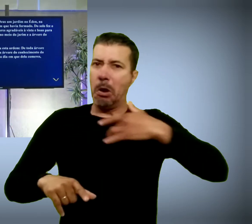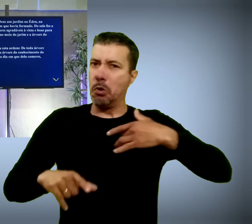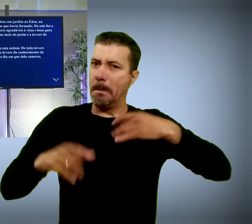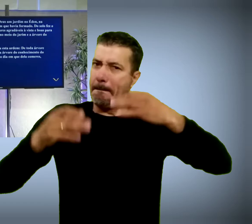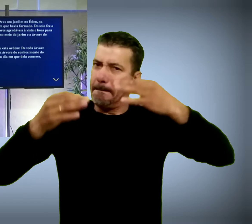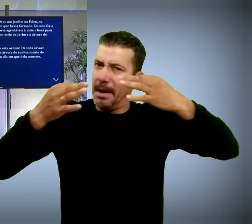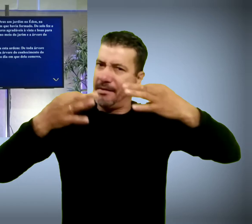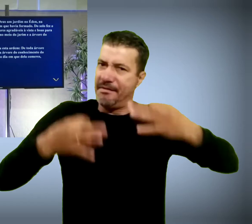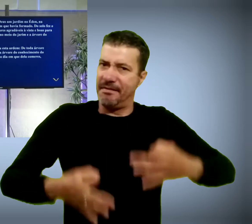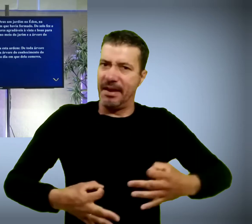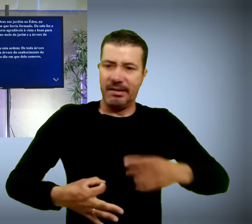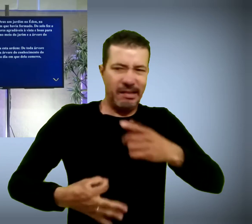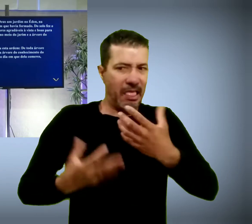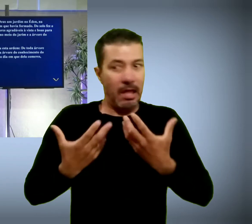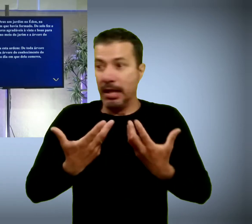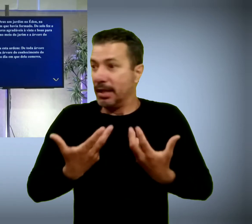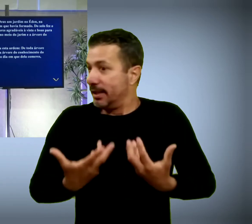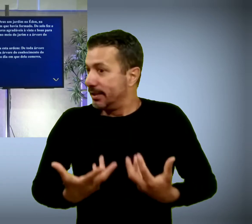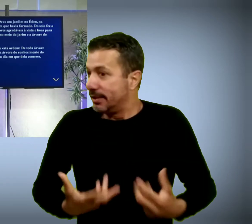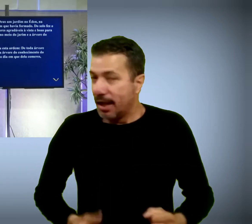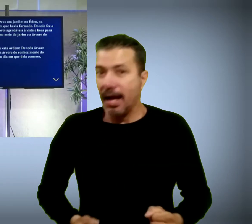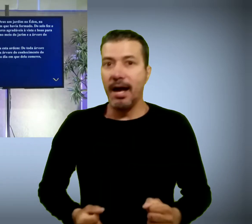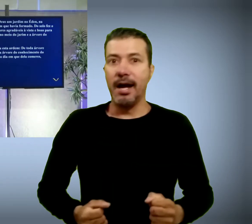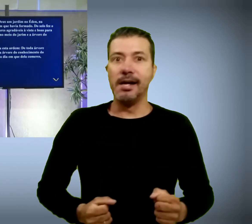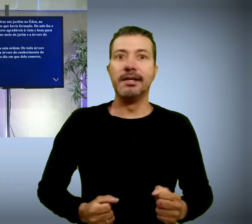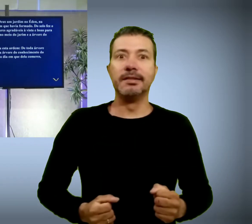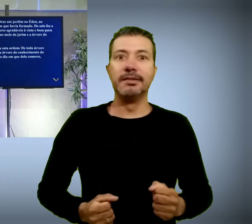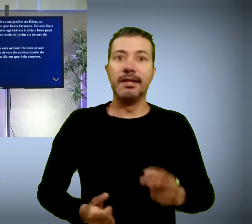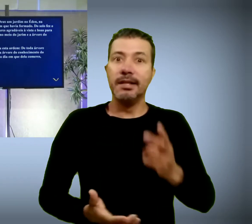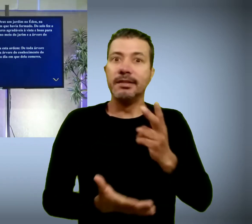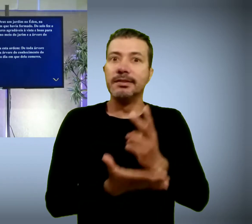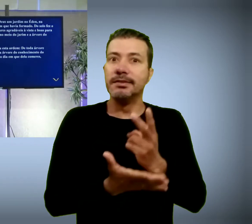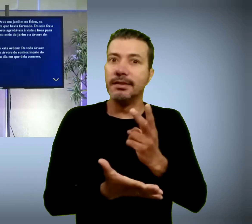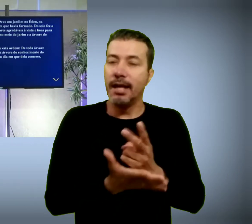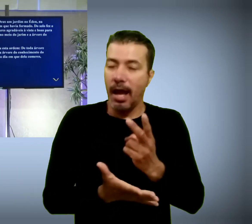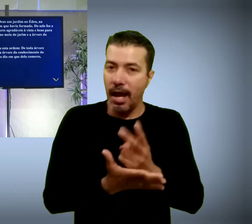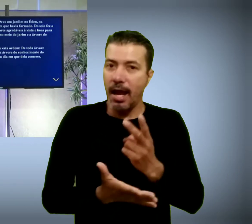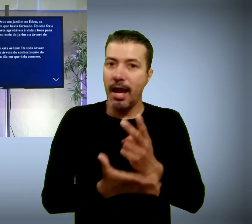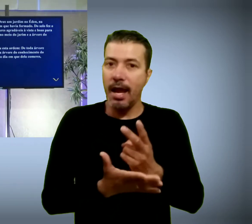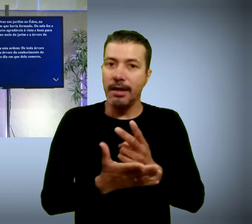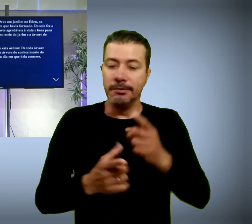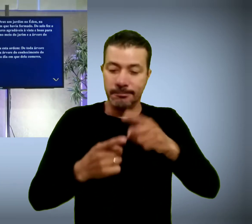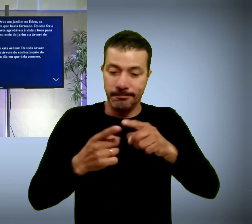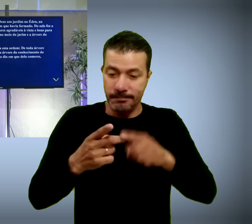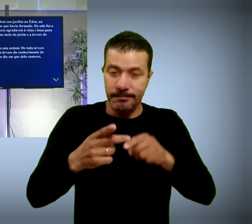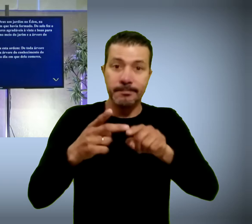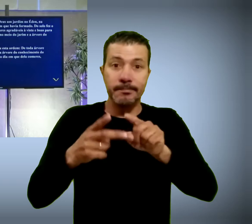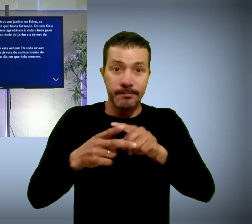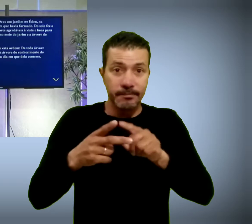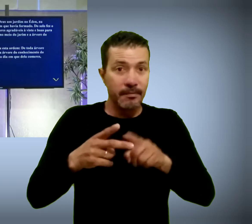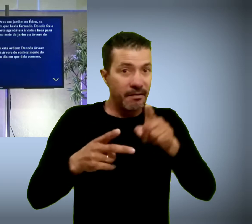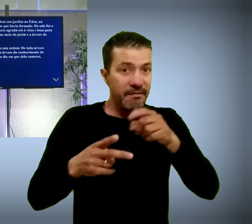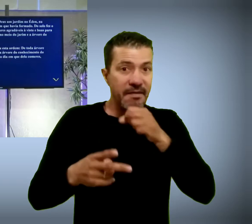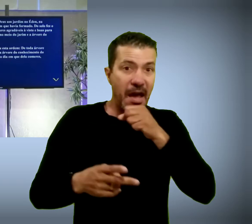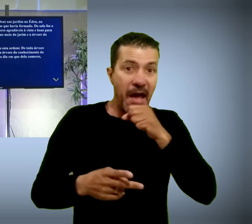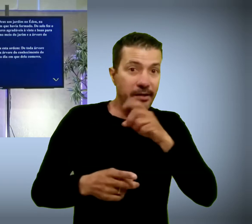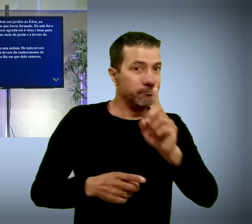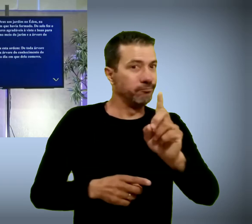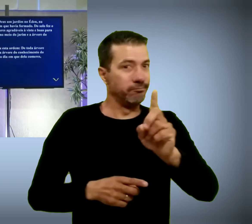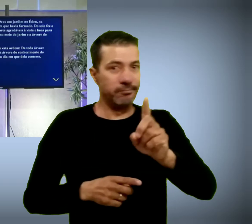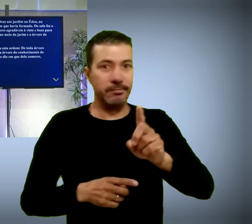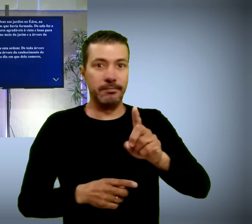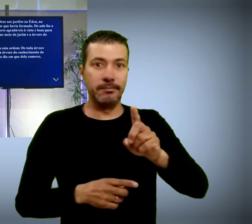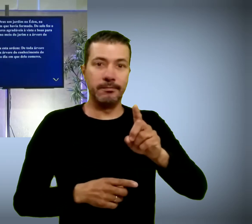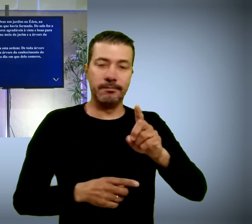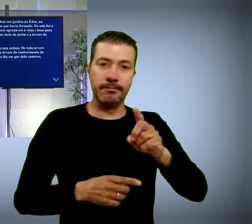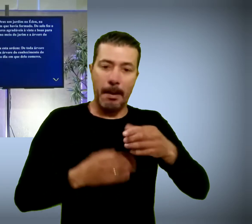perfeita, vocês não vão se cansar, vocês vão ficar sempre com uma disposição boa, vocês não vão envelhecer, e vocês vão